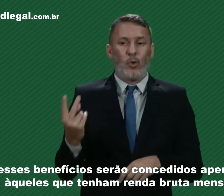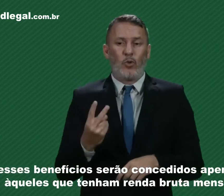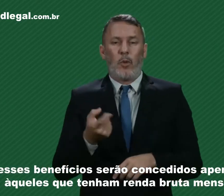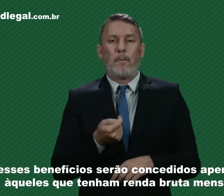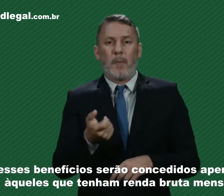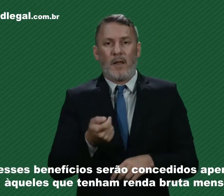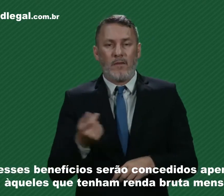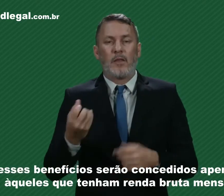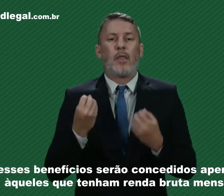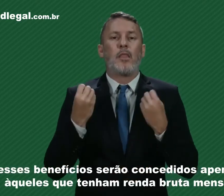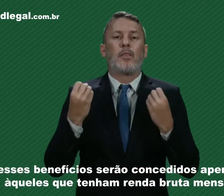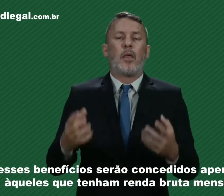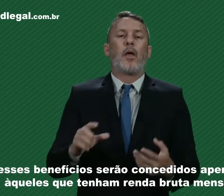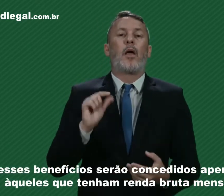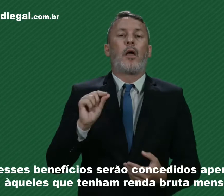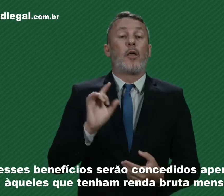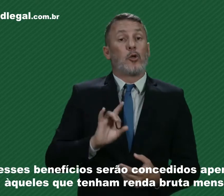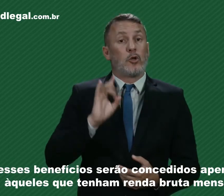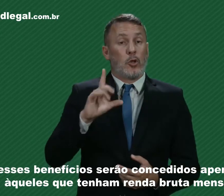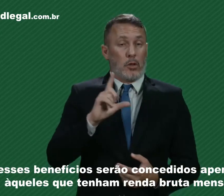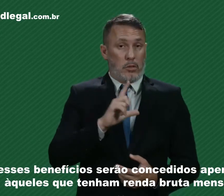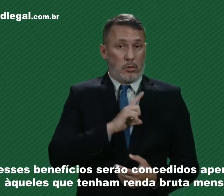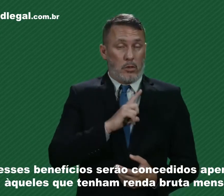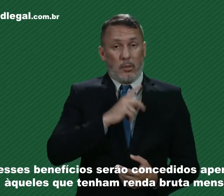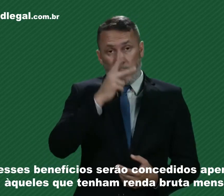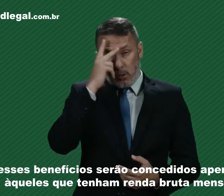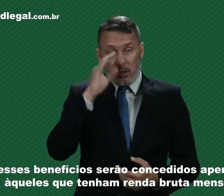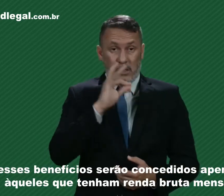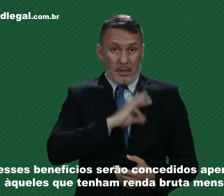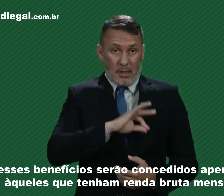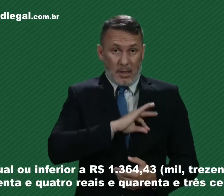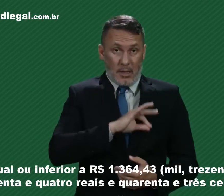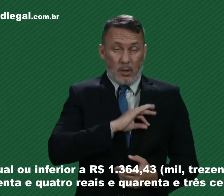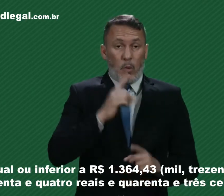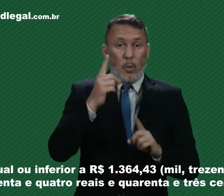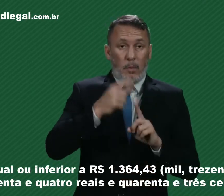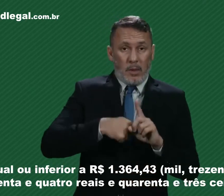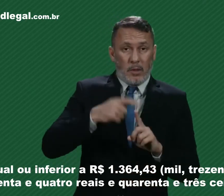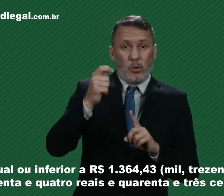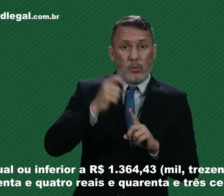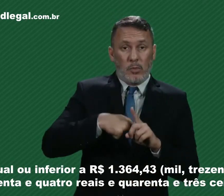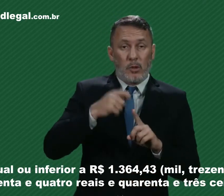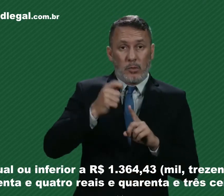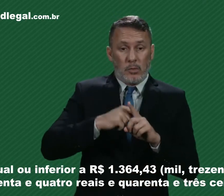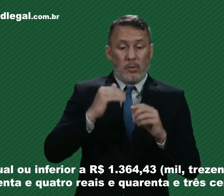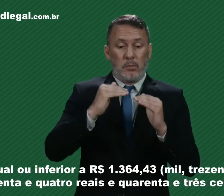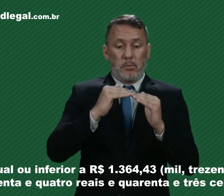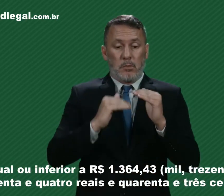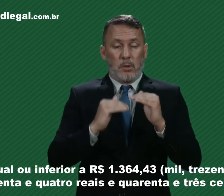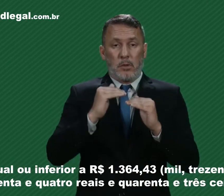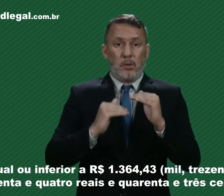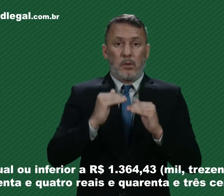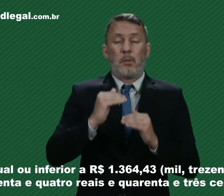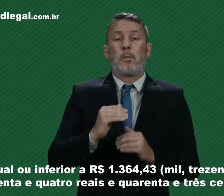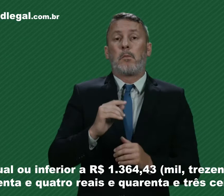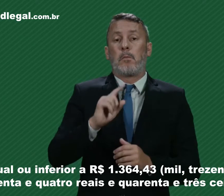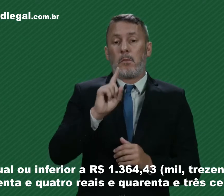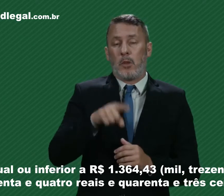benefícios serão concedidos apenas àqueles que tenham renda bruta mensal igual ou inferior a R$